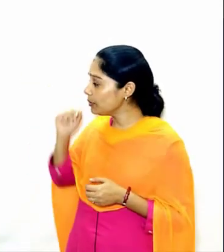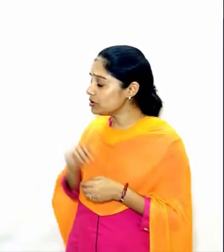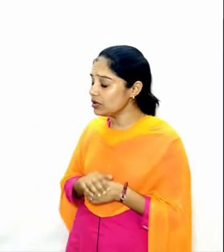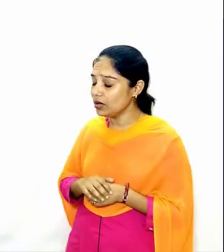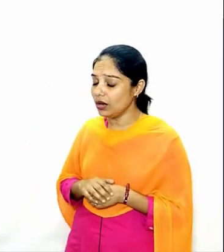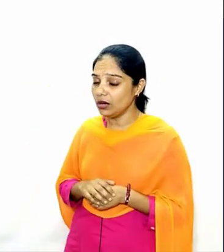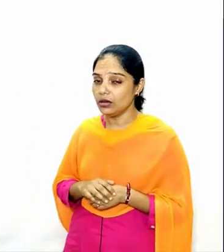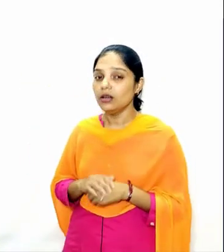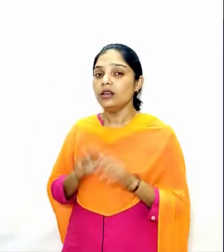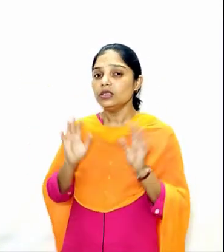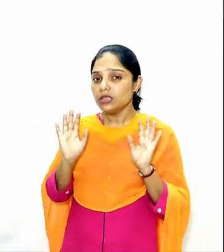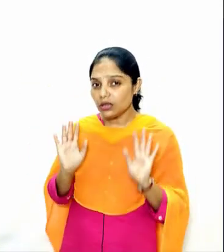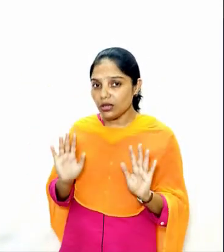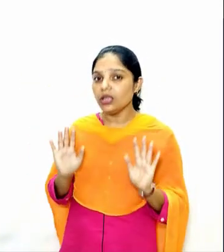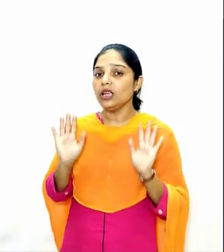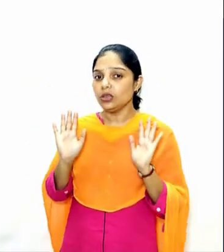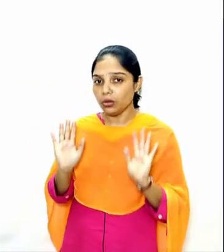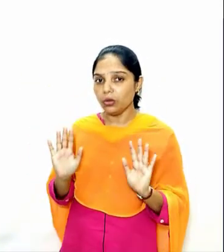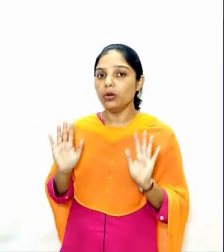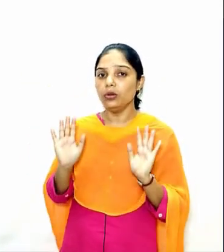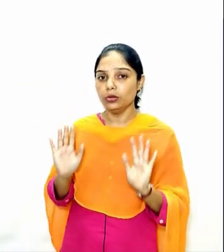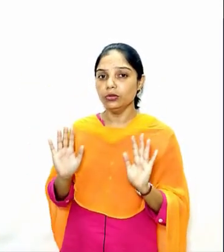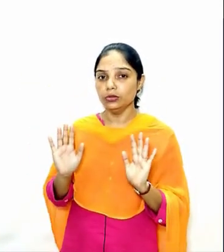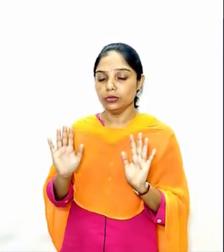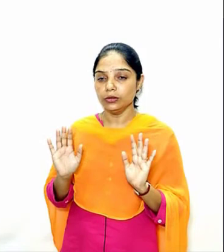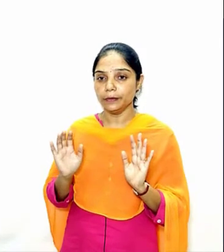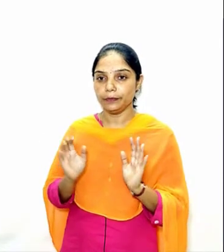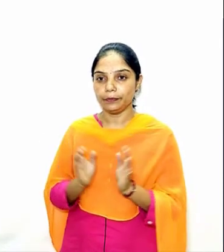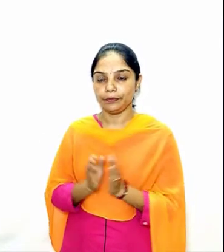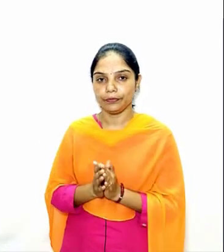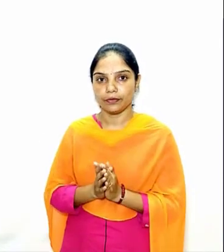शेर के बच्चे ने कहा, चलो ठीक तो बोलू।